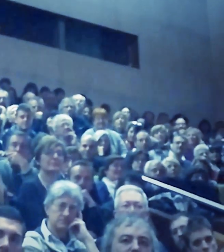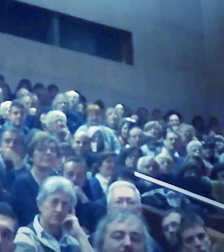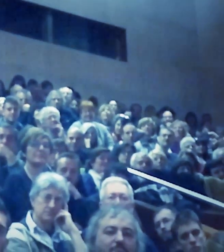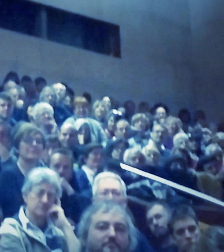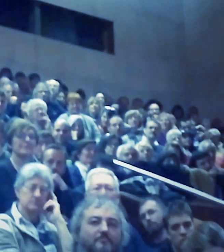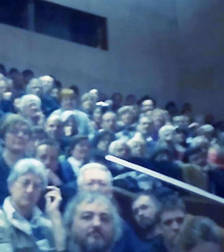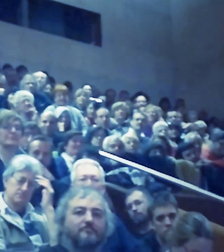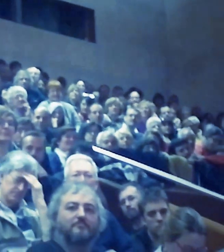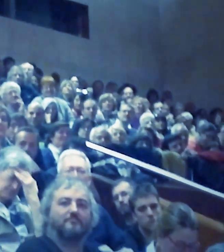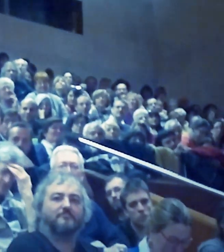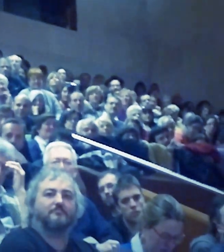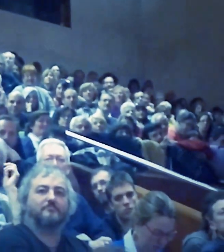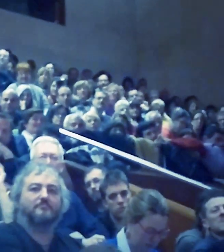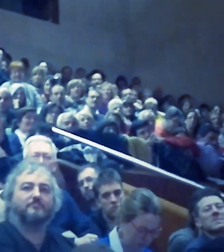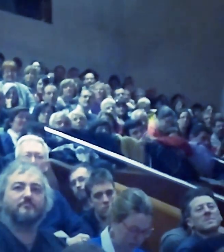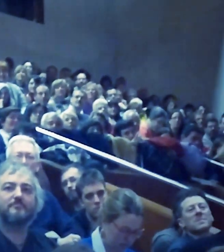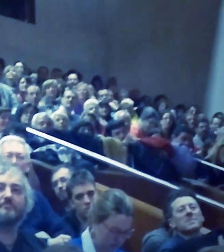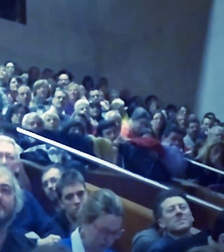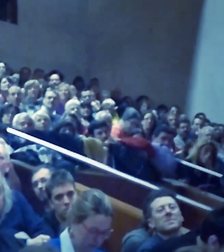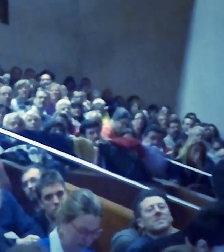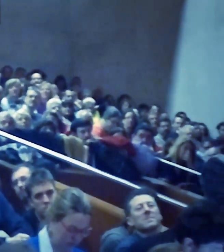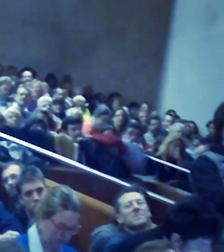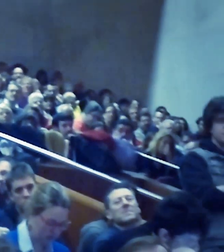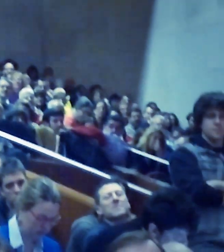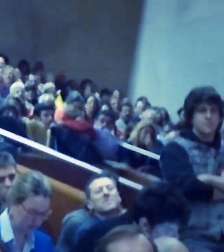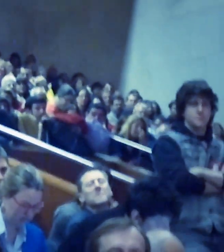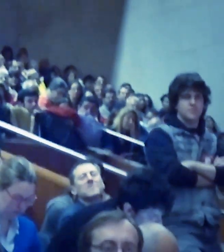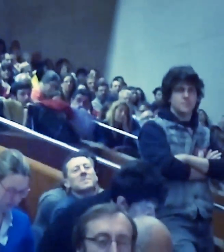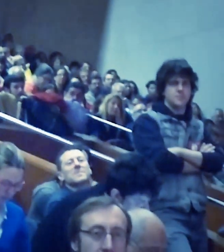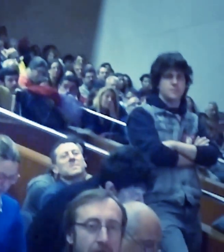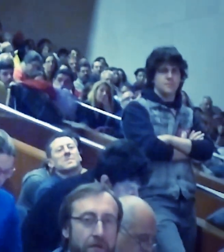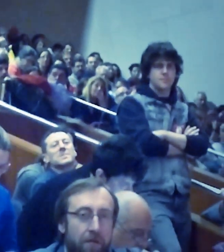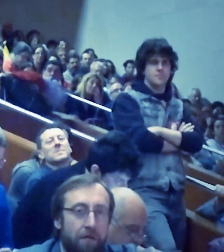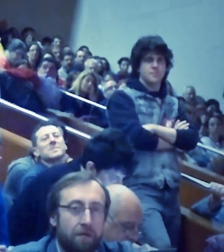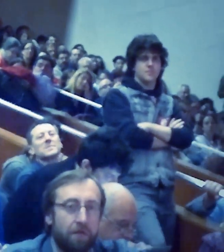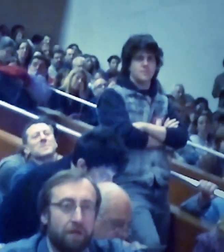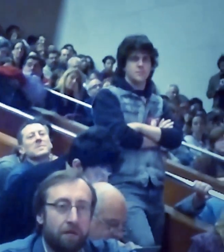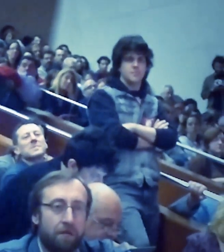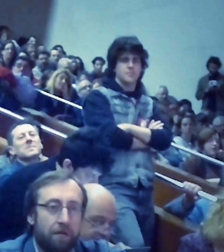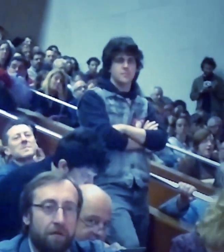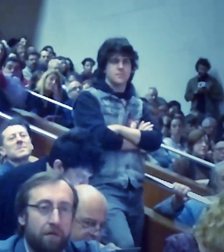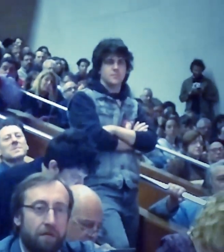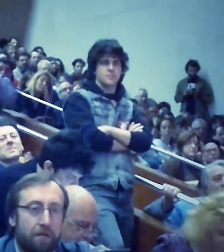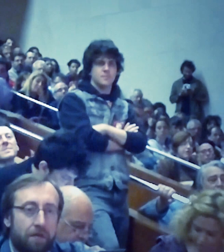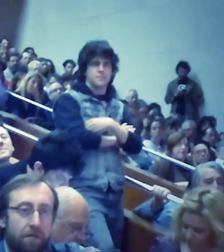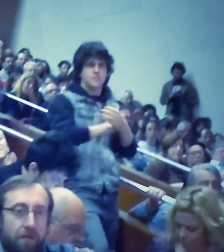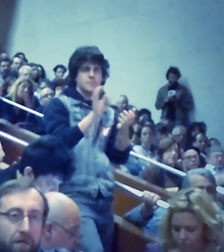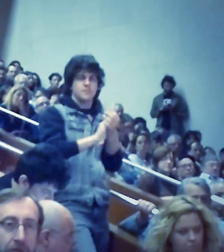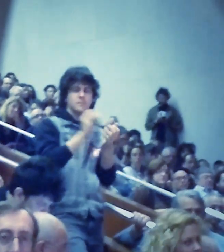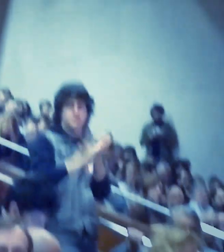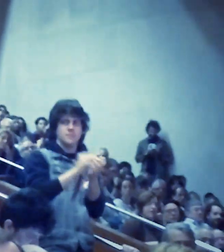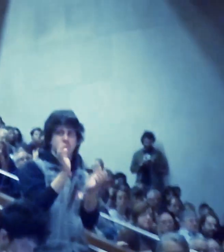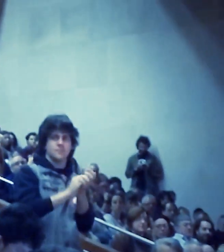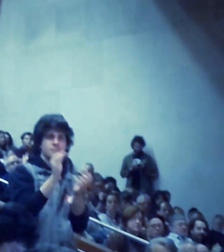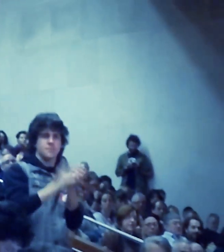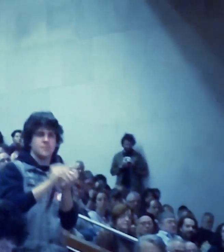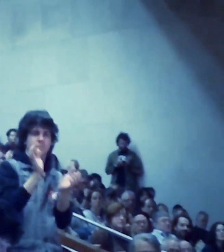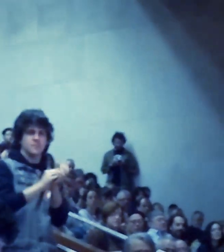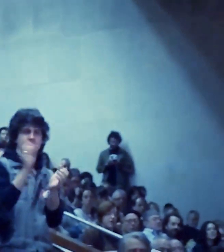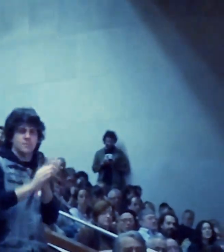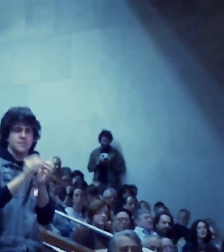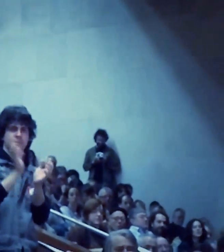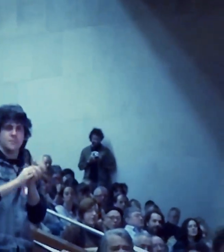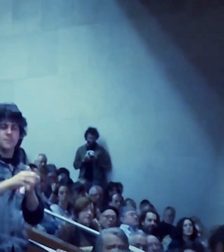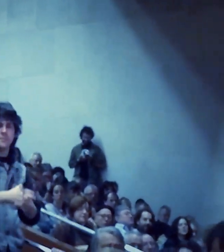un claro continuo de clases de maioría social, esquerda social das clases populares estamos